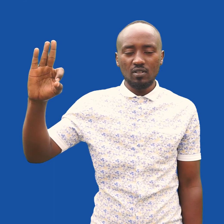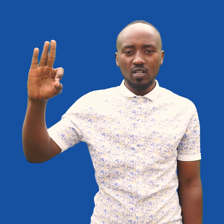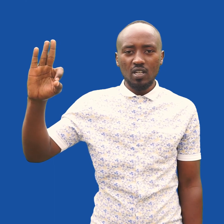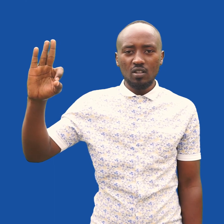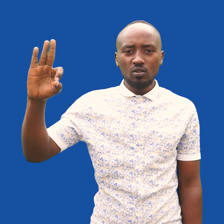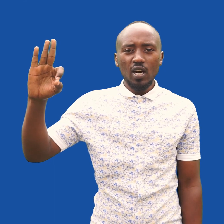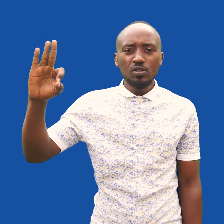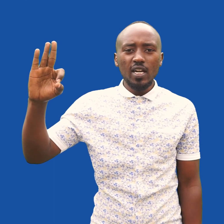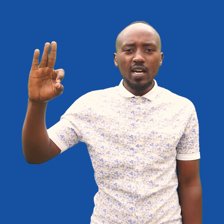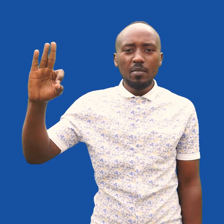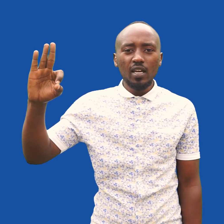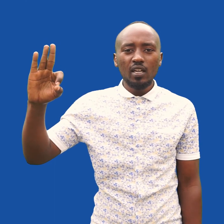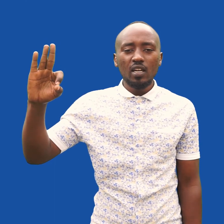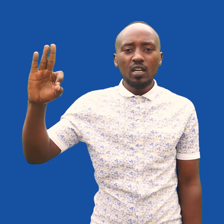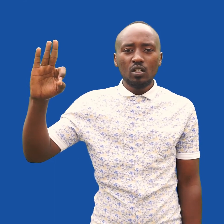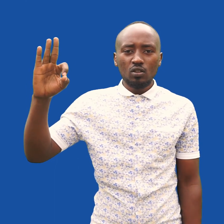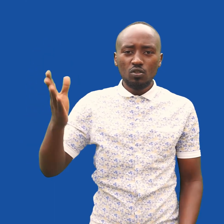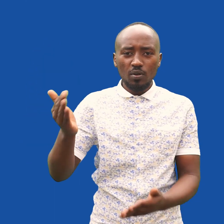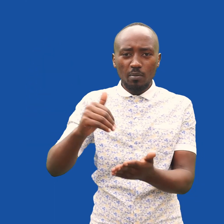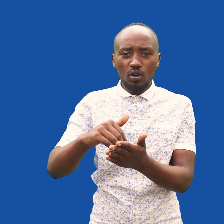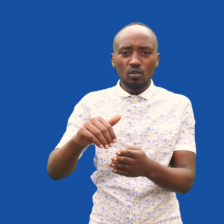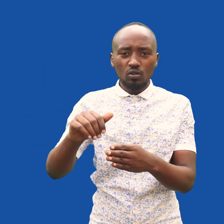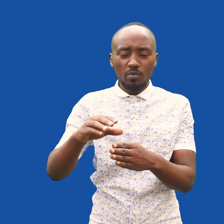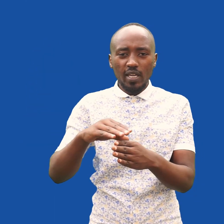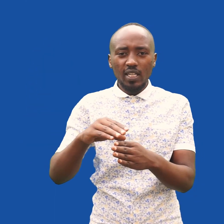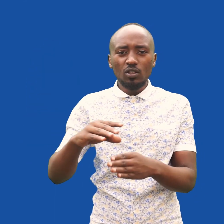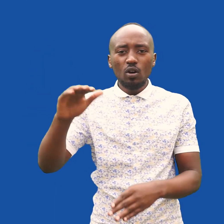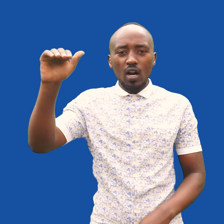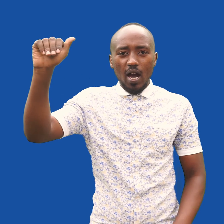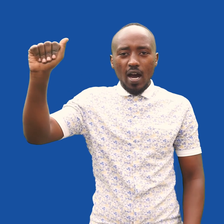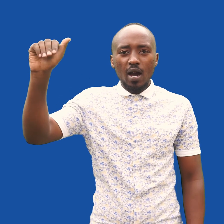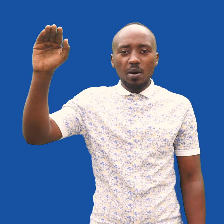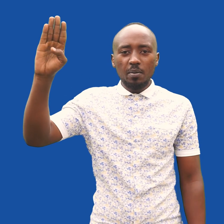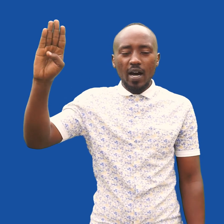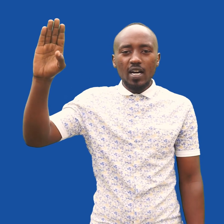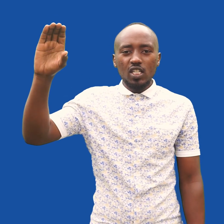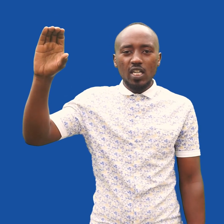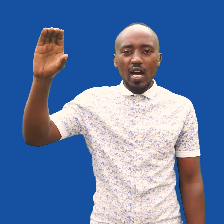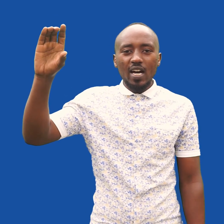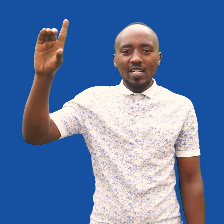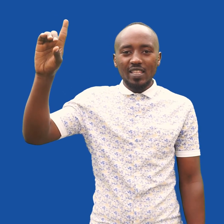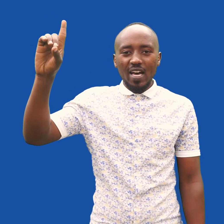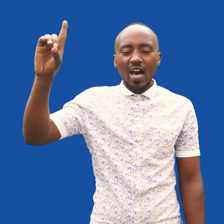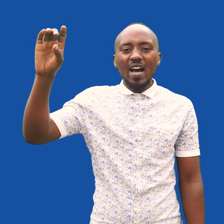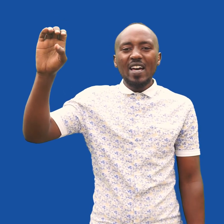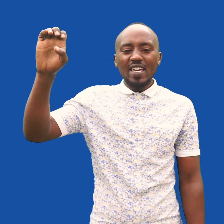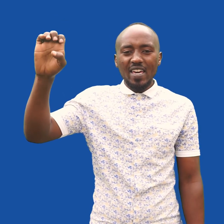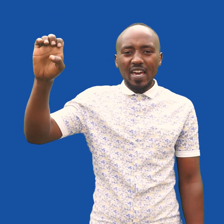Turahera, kuzinajiki zeho, ambere. Dukuriki zeho, a, va, cha, da, e,